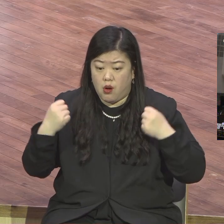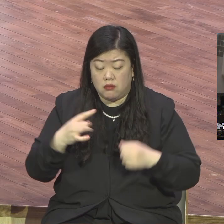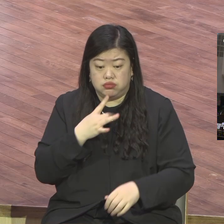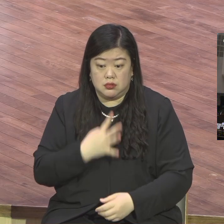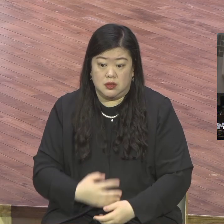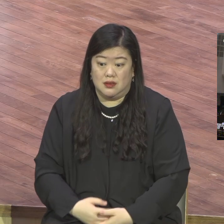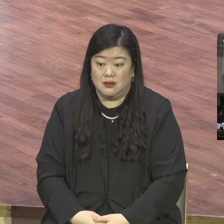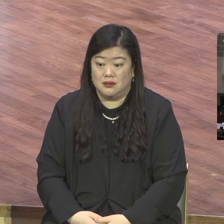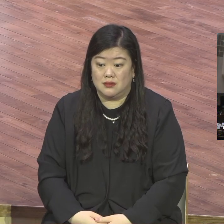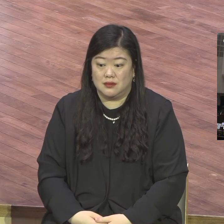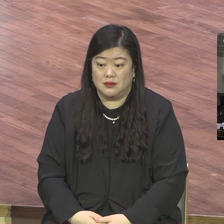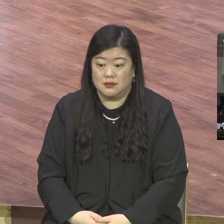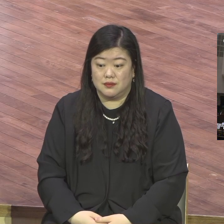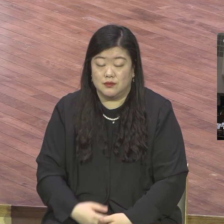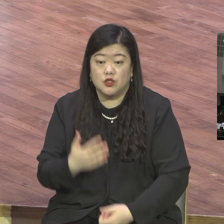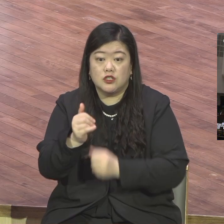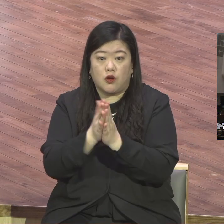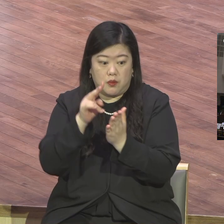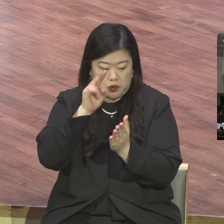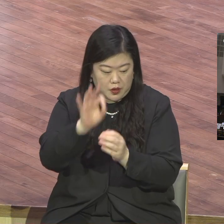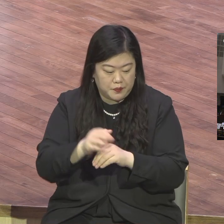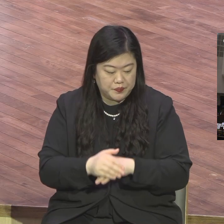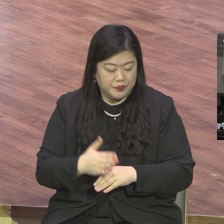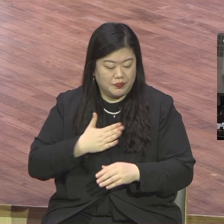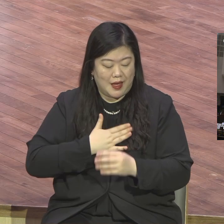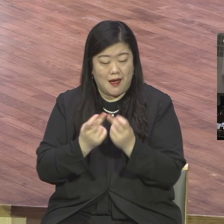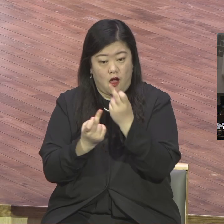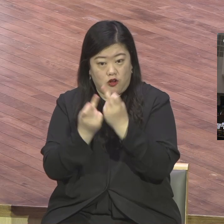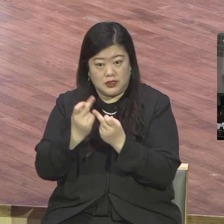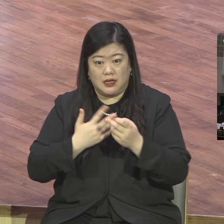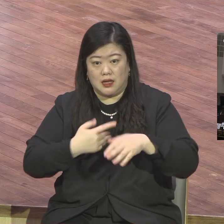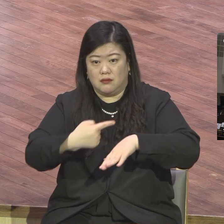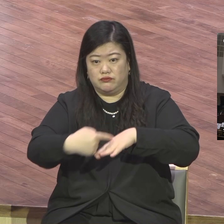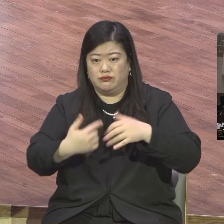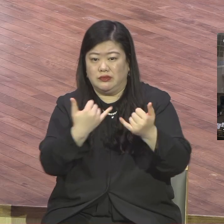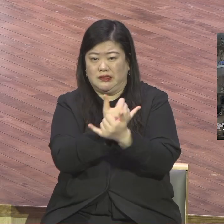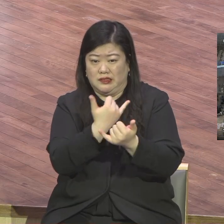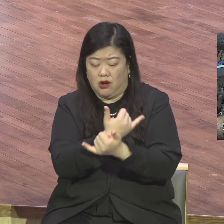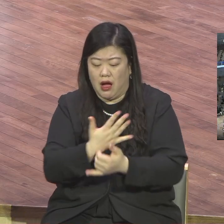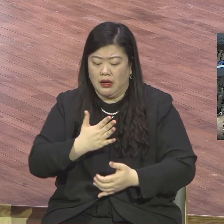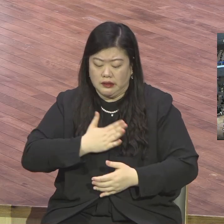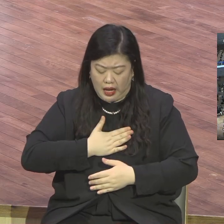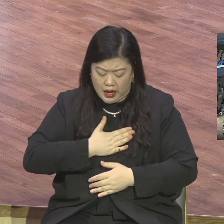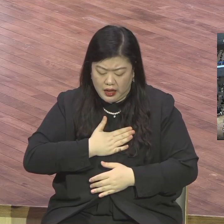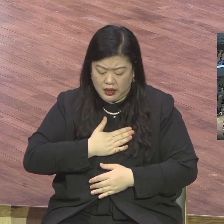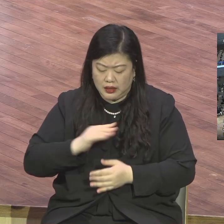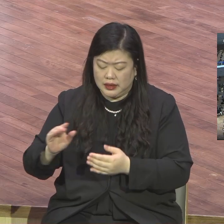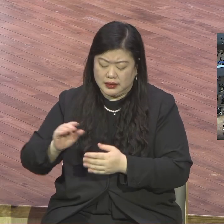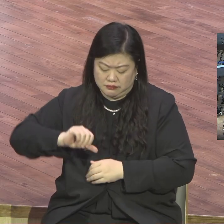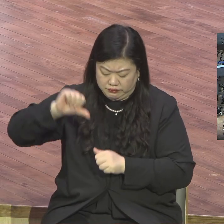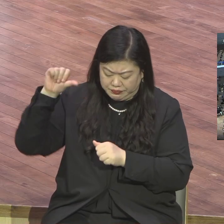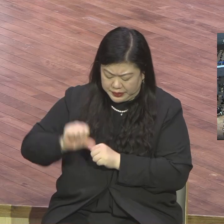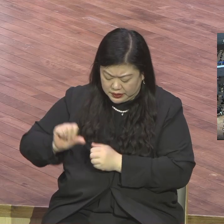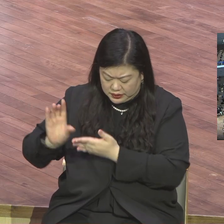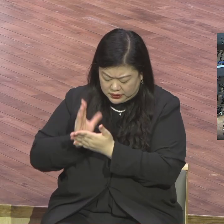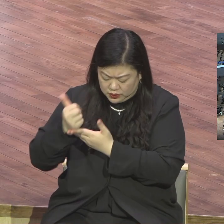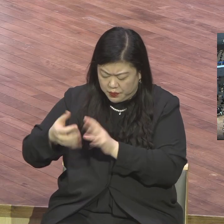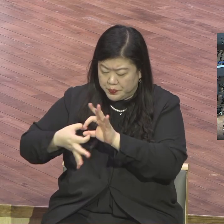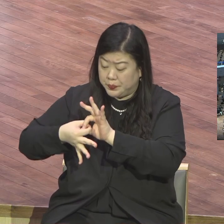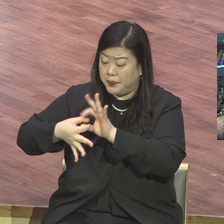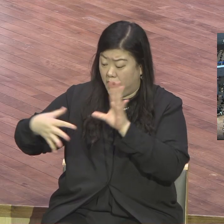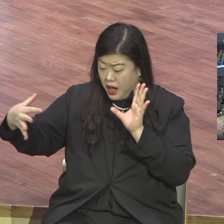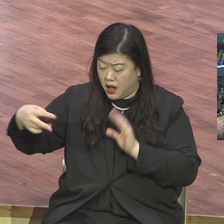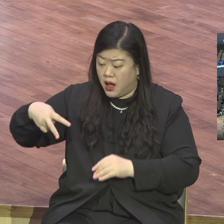나의 형제 곧 골육의 친척을 위하여 내 자신이 저주를 받아 그리스도에게서 꺼리들지라도